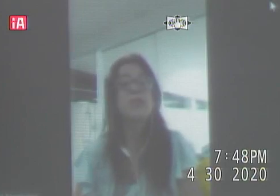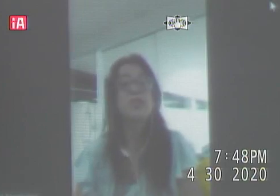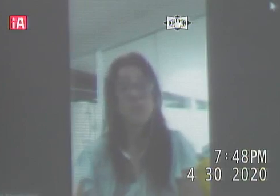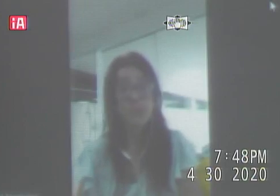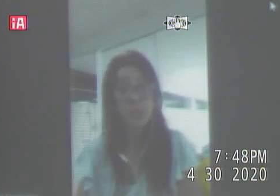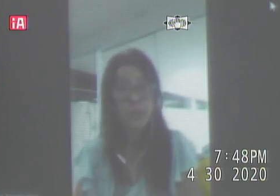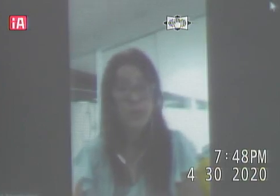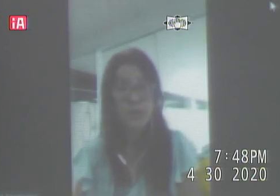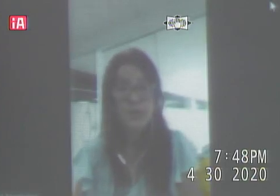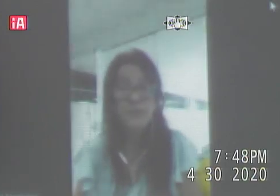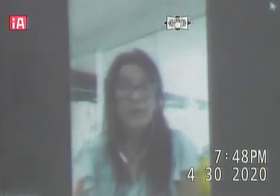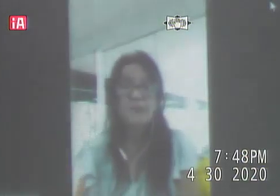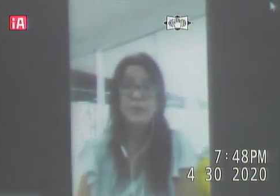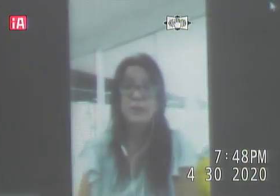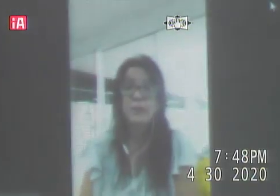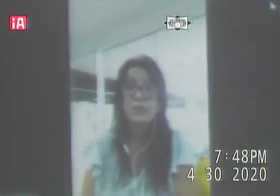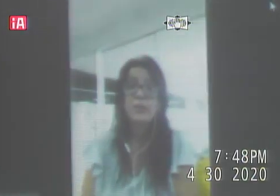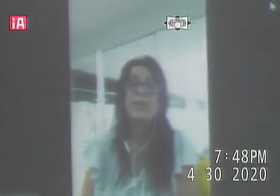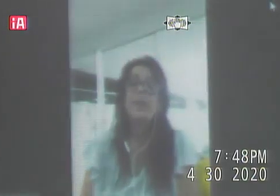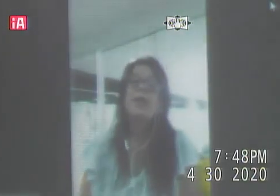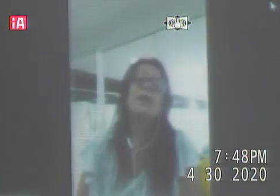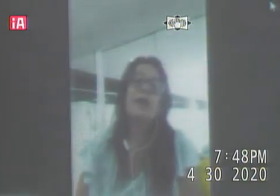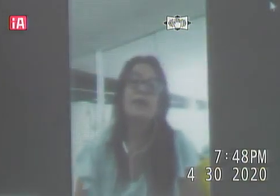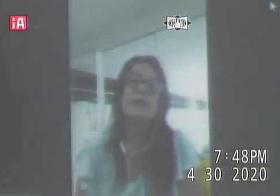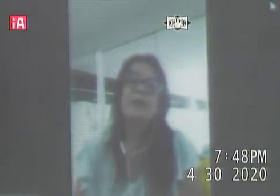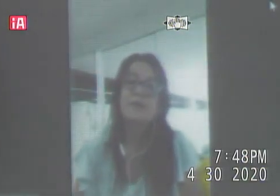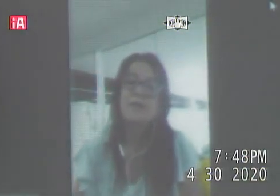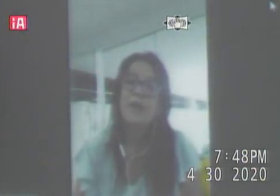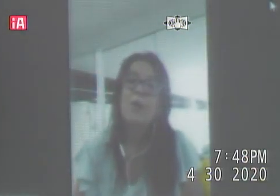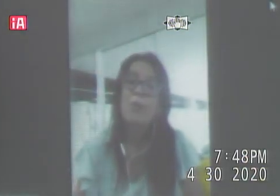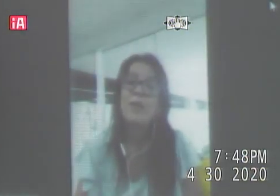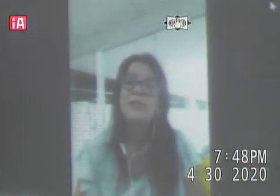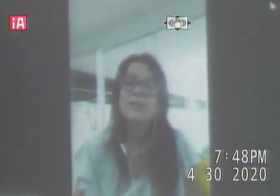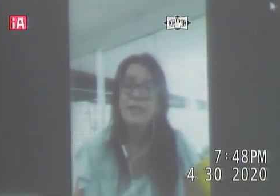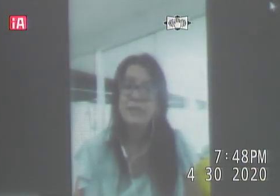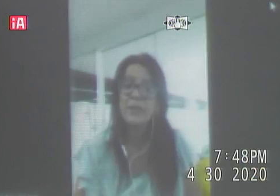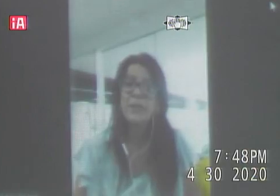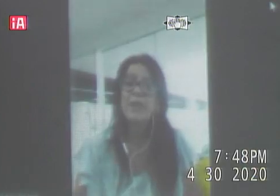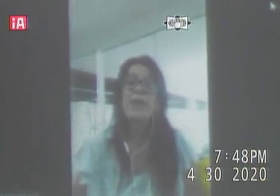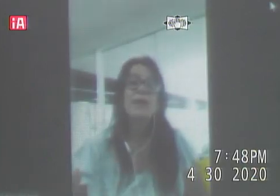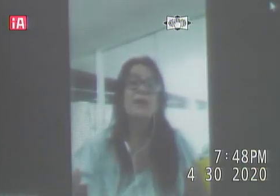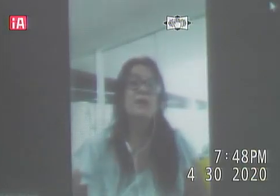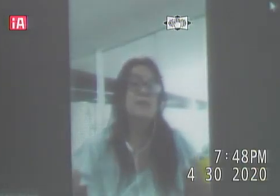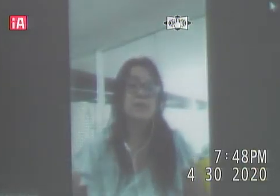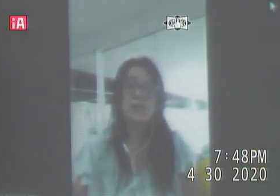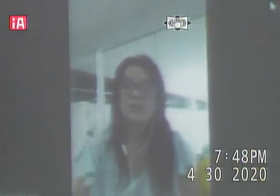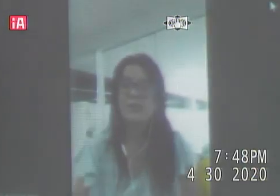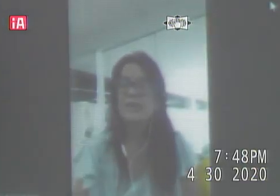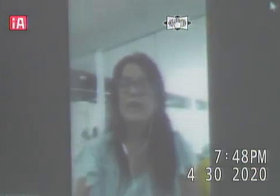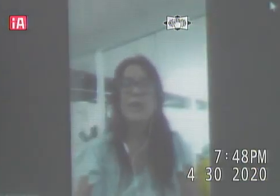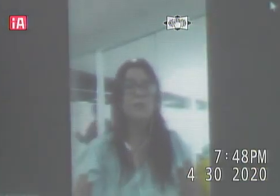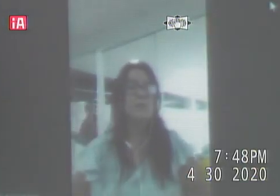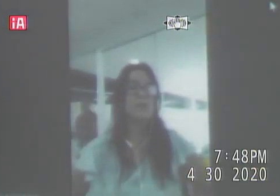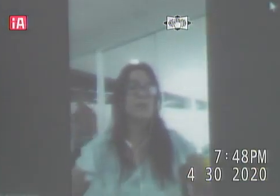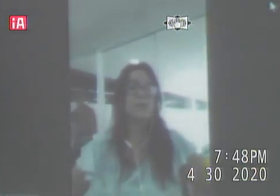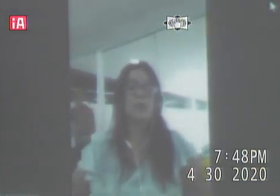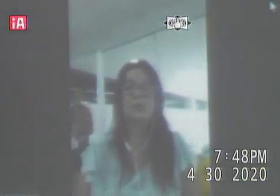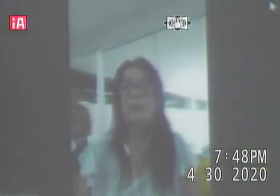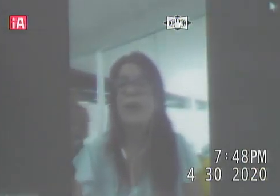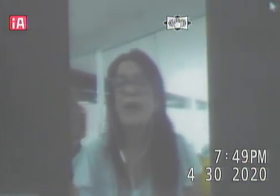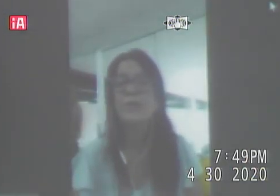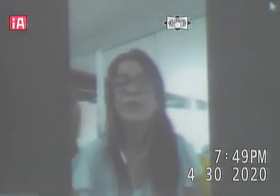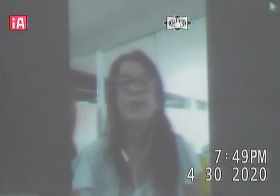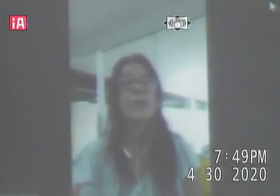e a gente contribui com a nossa fala falando isso, que ele teria que fazer uma agenda, seja de aniversário, seja por